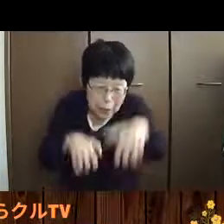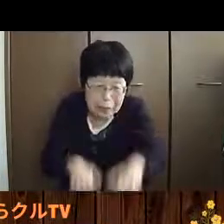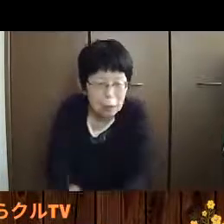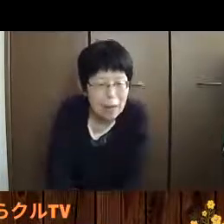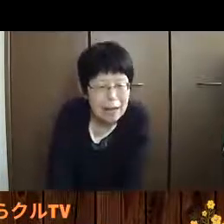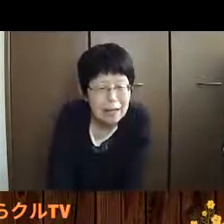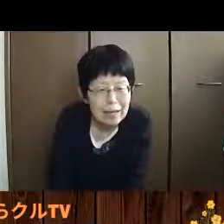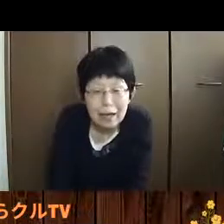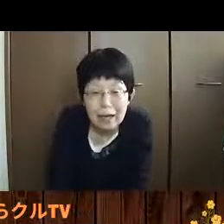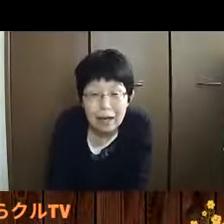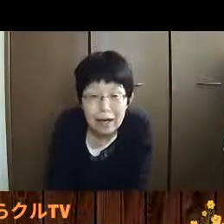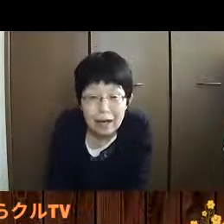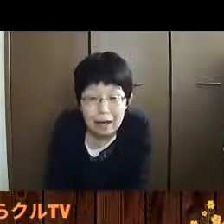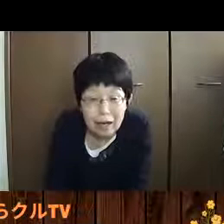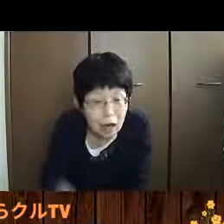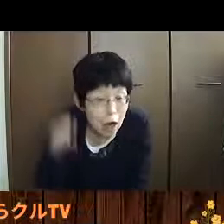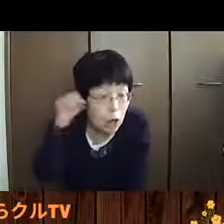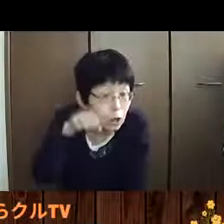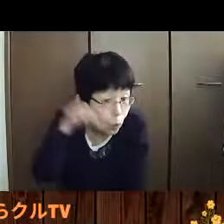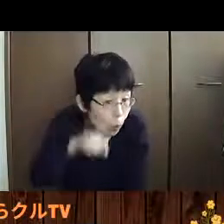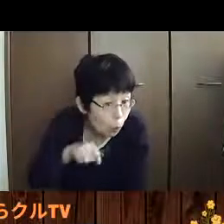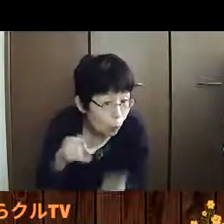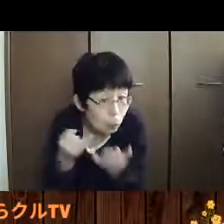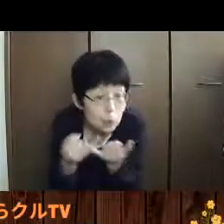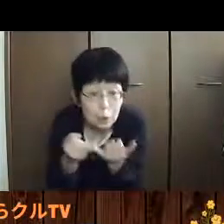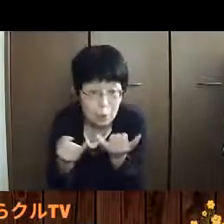あ、なんか猫っぽくなってる時もあるんですね、このごいしちゃんが。